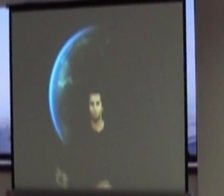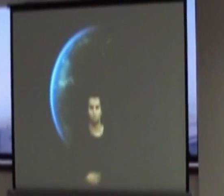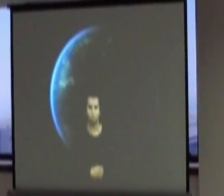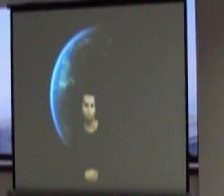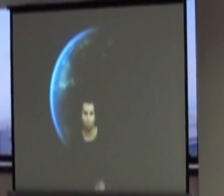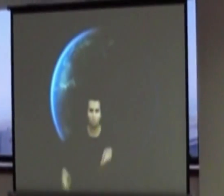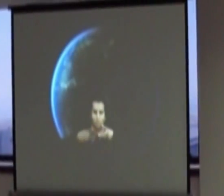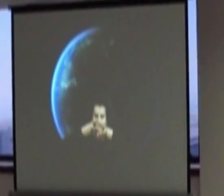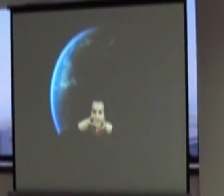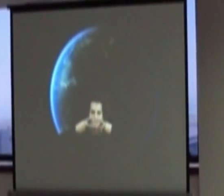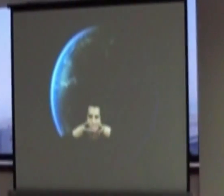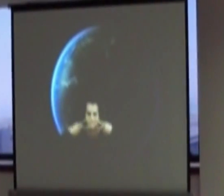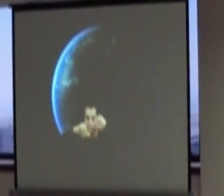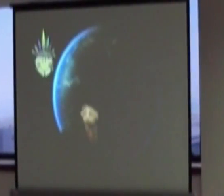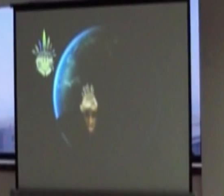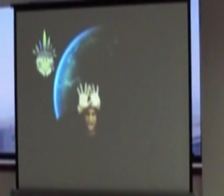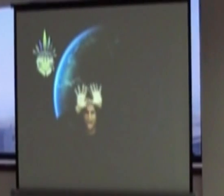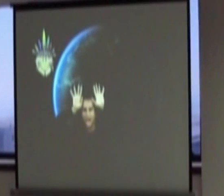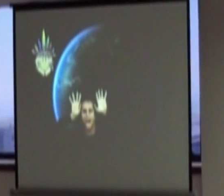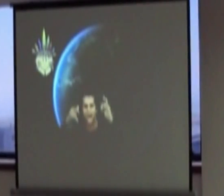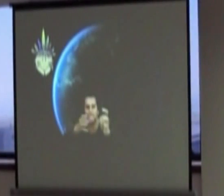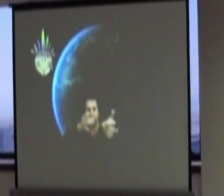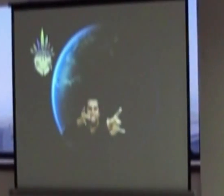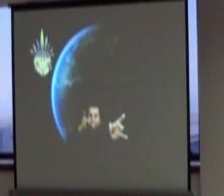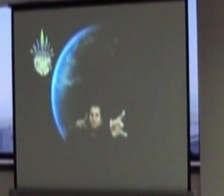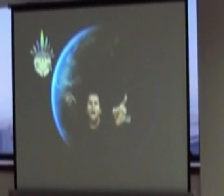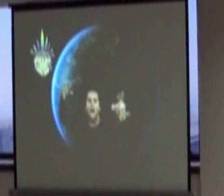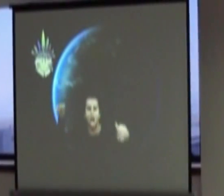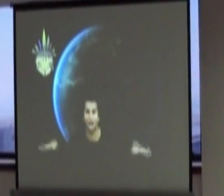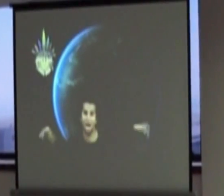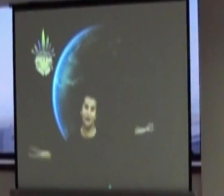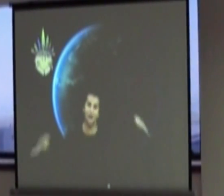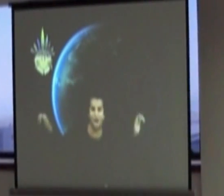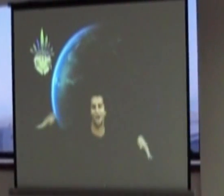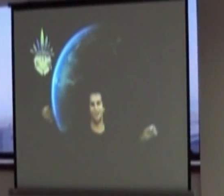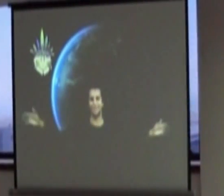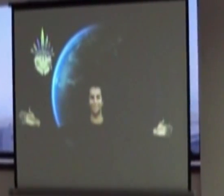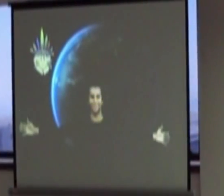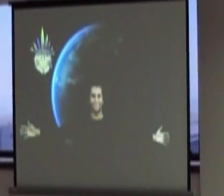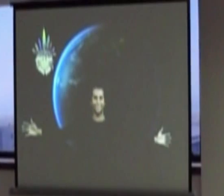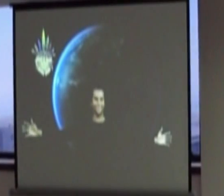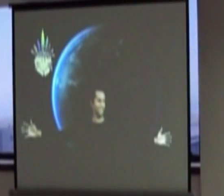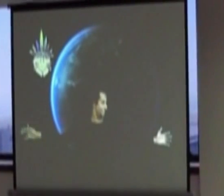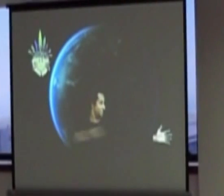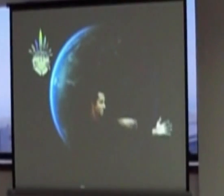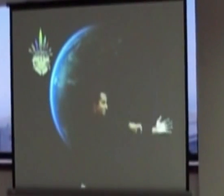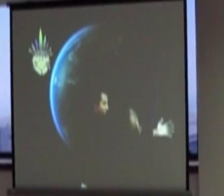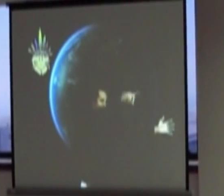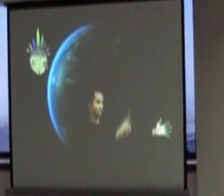e pode permanecer ali. Assim como nós temos outras aves, como aves índias, aves